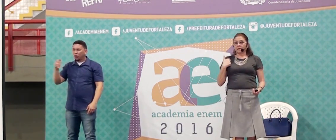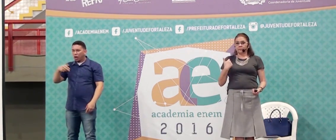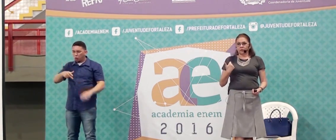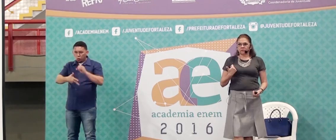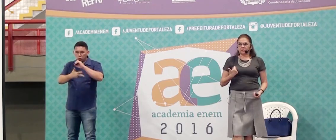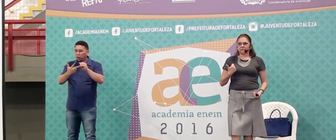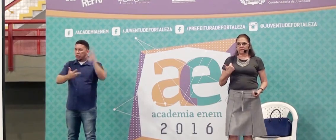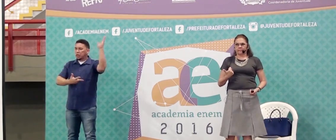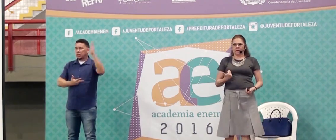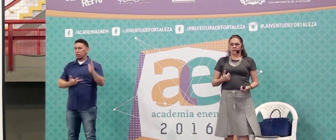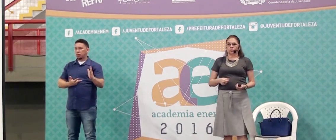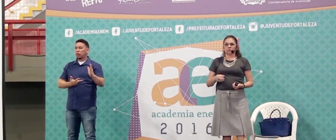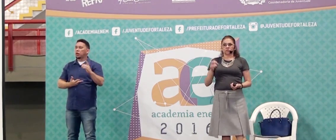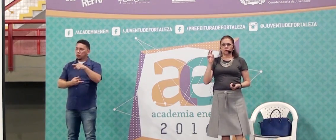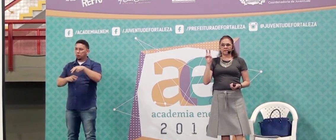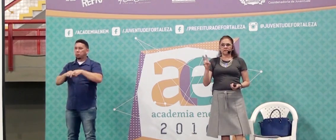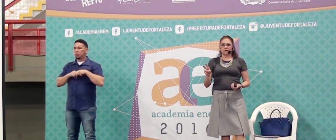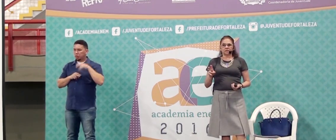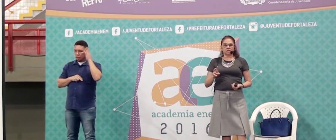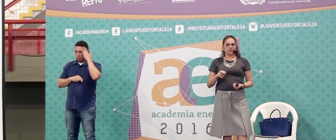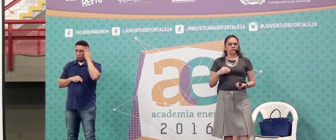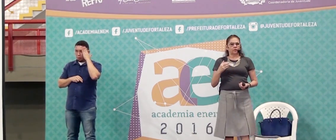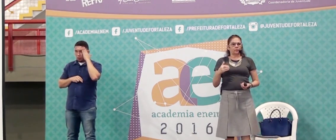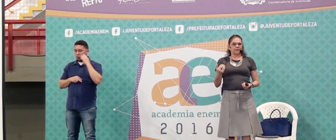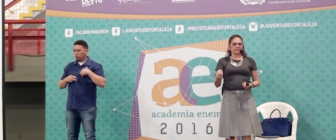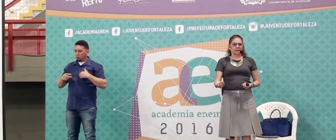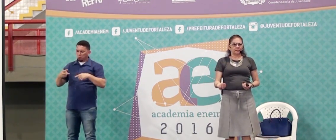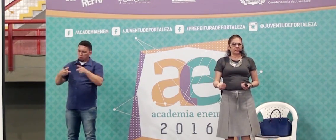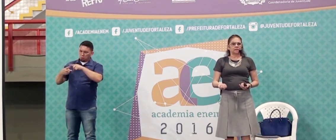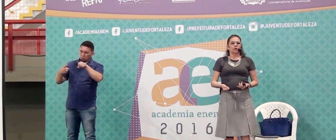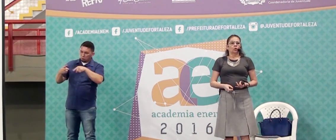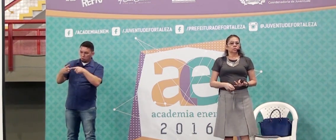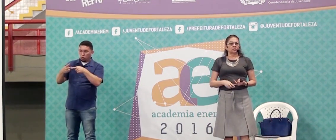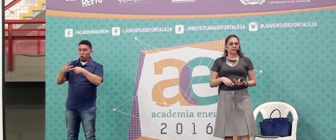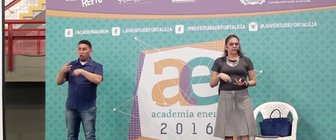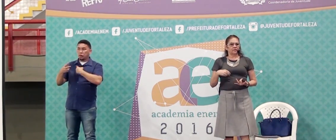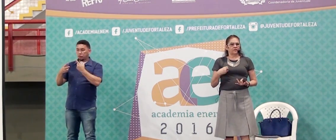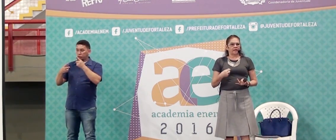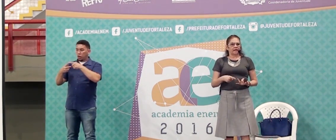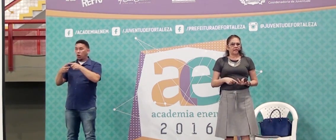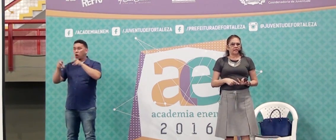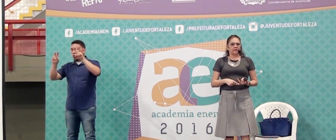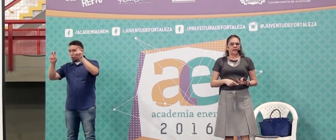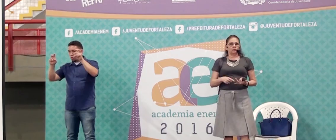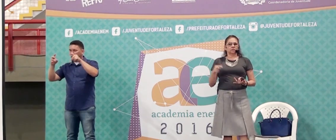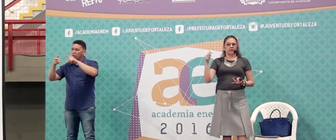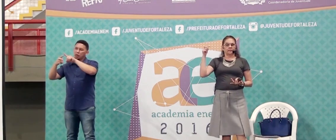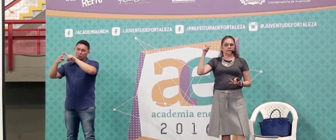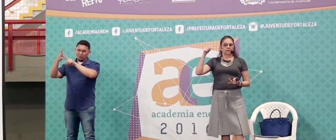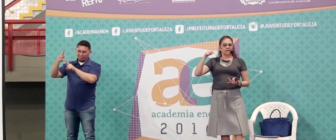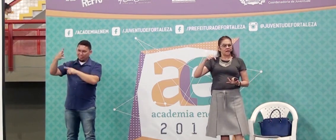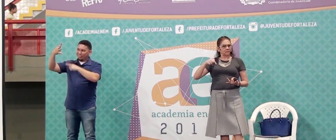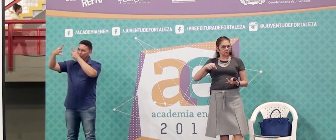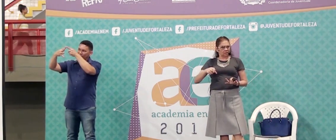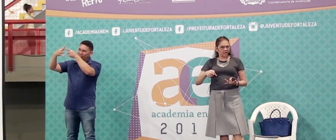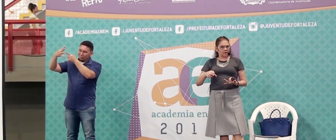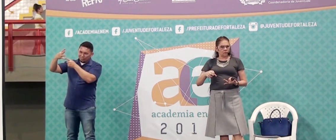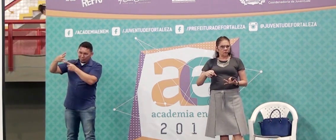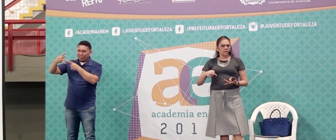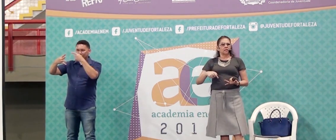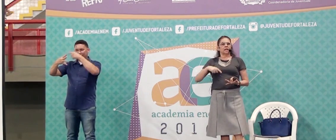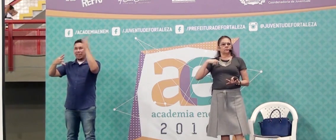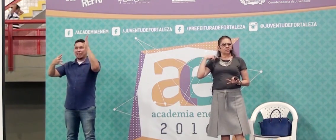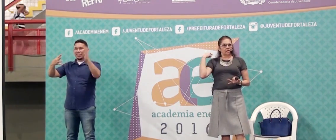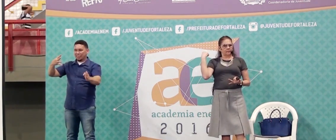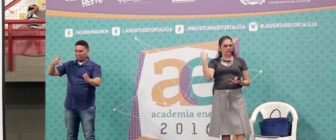Então isso é importante saber. Duas coisas já foram passadas. O tema que vai cair é um tema